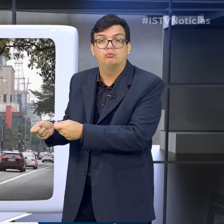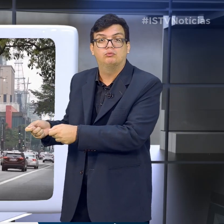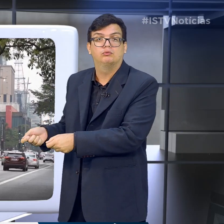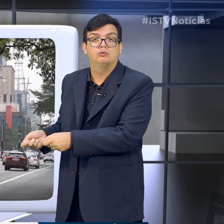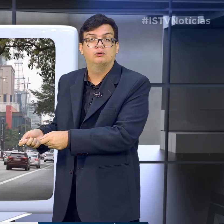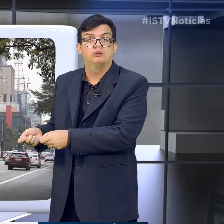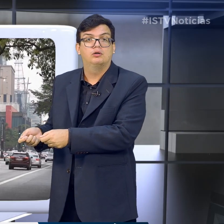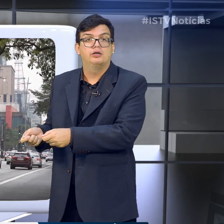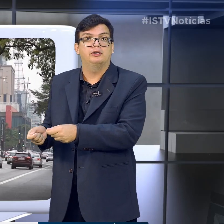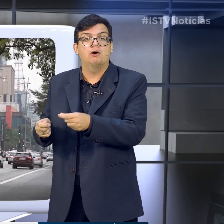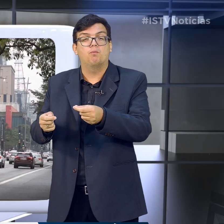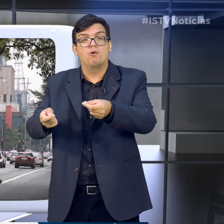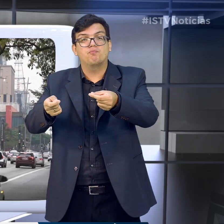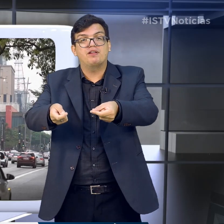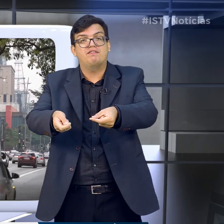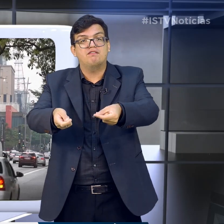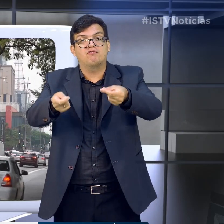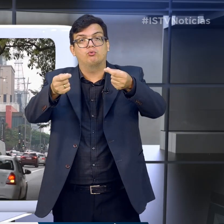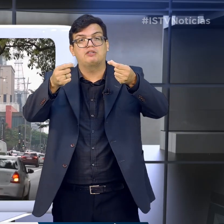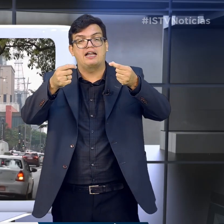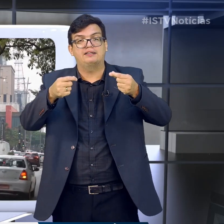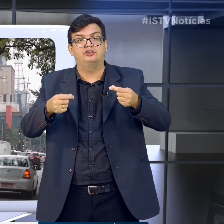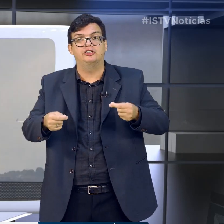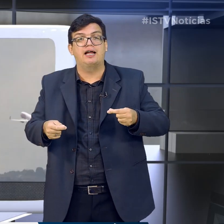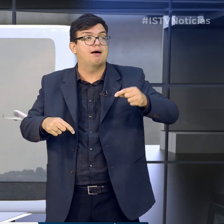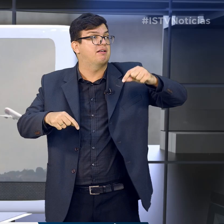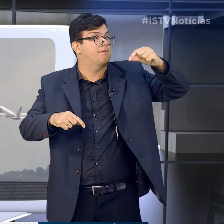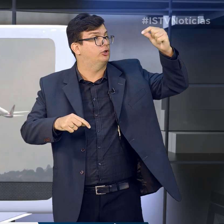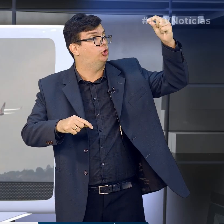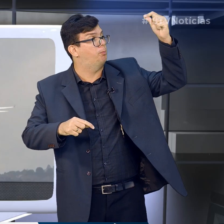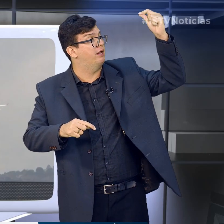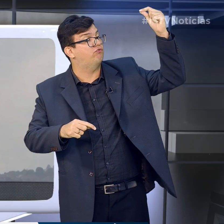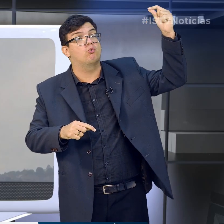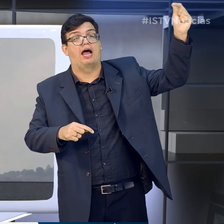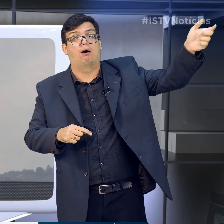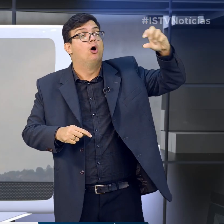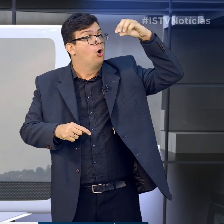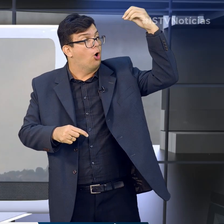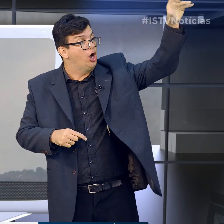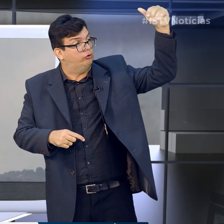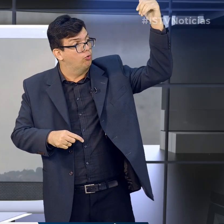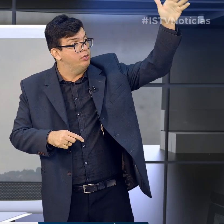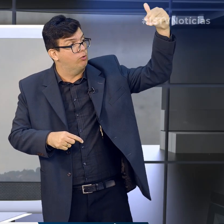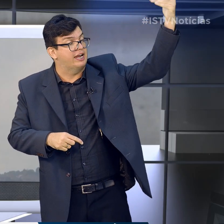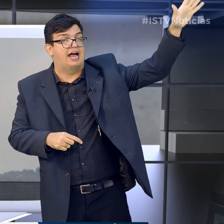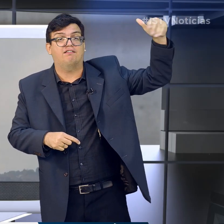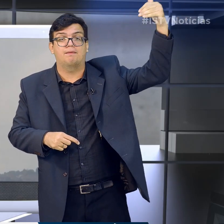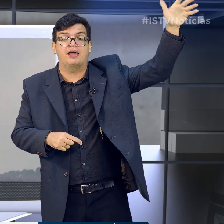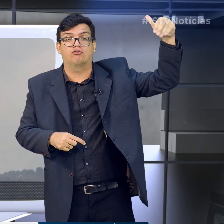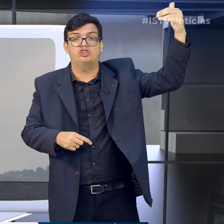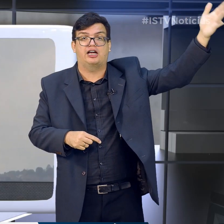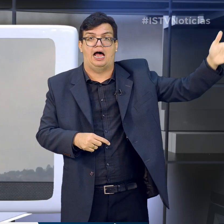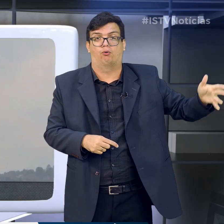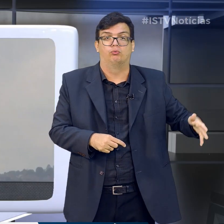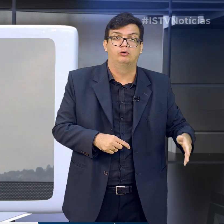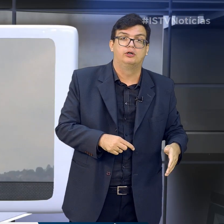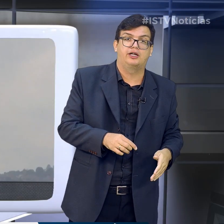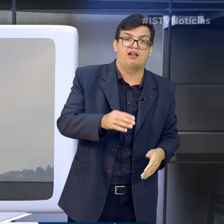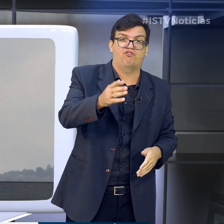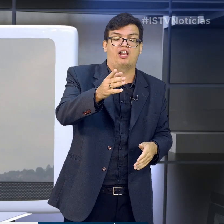dinheiro então o povo precisa voltar a ter dinheiro Ah mas abaixou o preço do carro r$ 8000 a menos de carro que